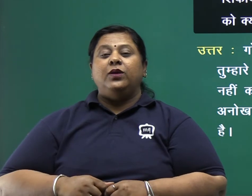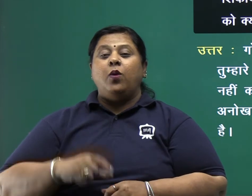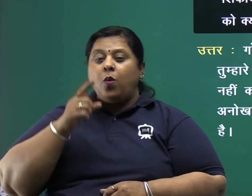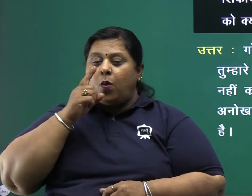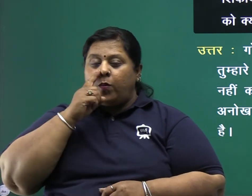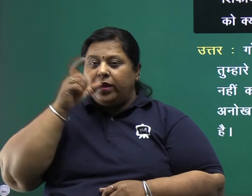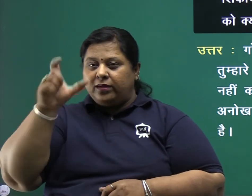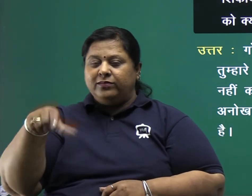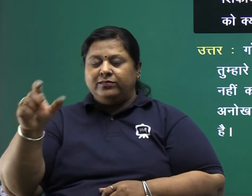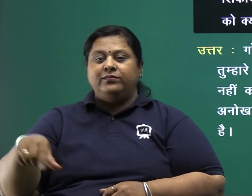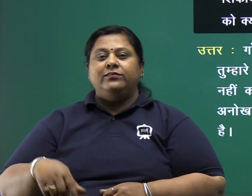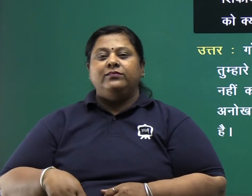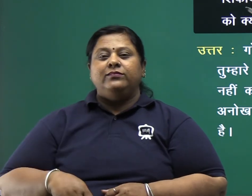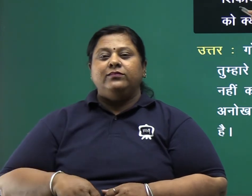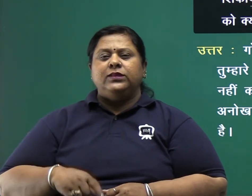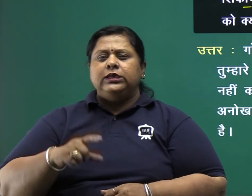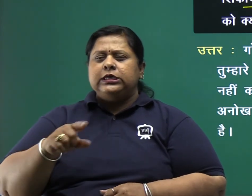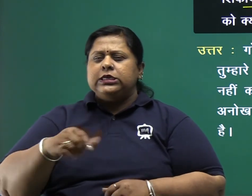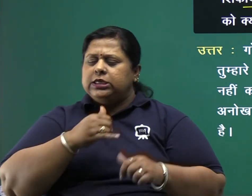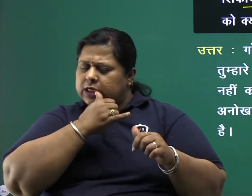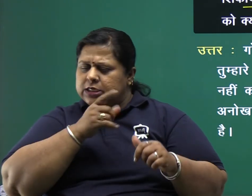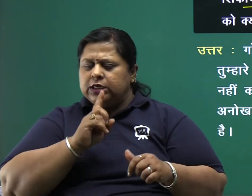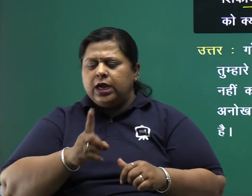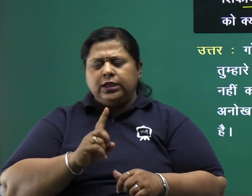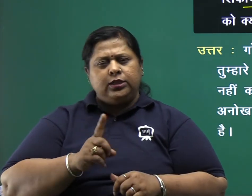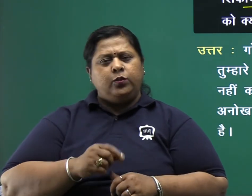गोपी कृष्ण की शिकायत करते हुए